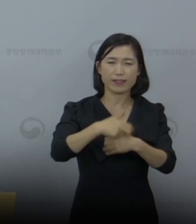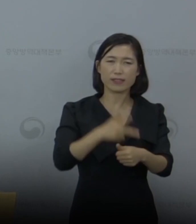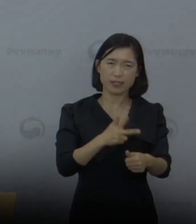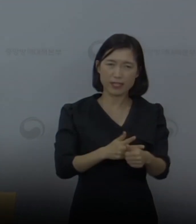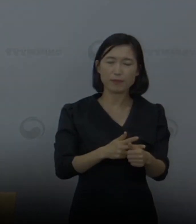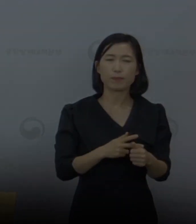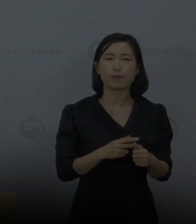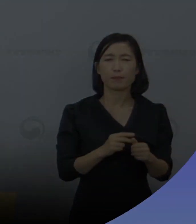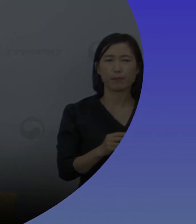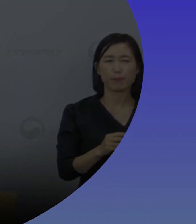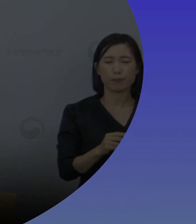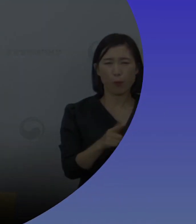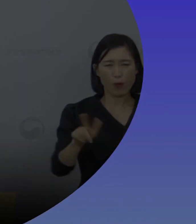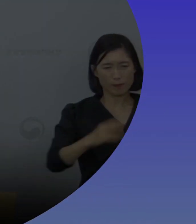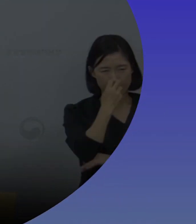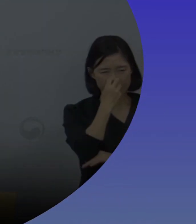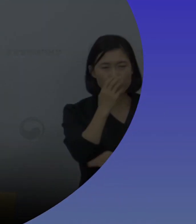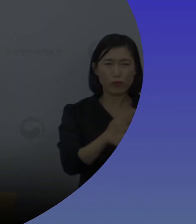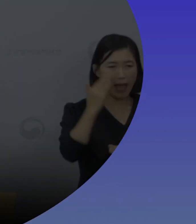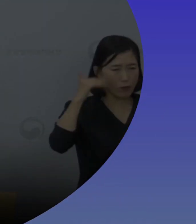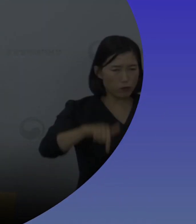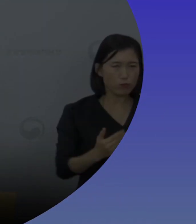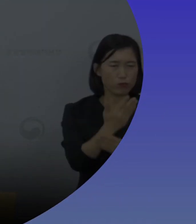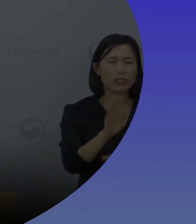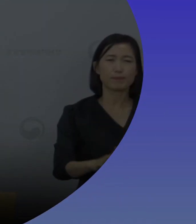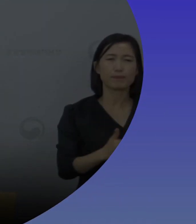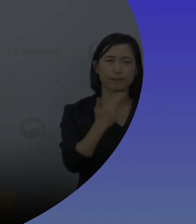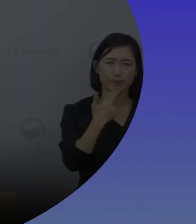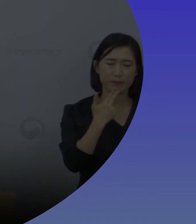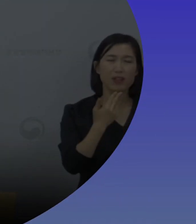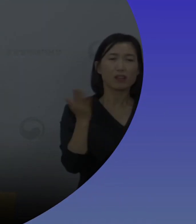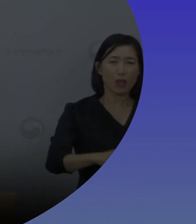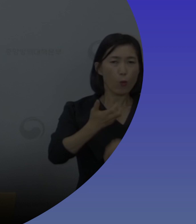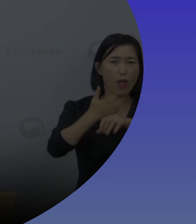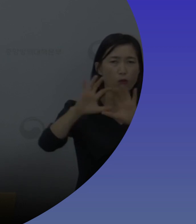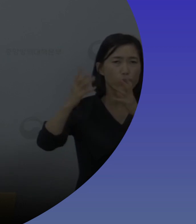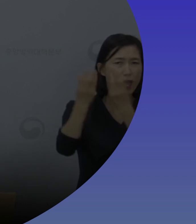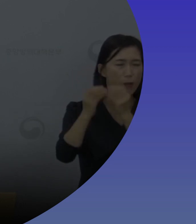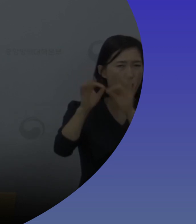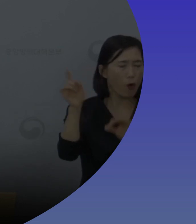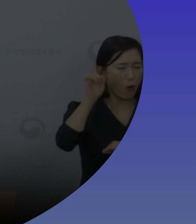국내에서는 등장하거나 발견되진 않았지만 외국의 사례처럼 언제든 또